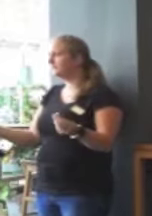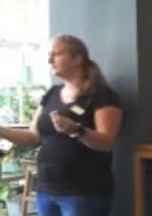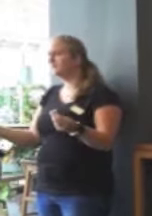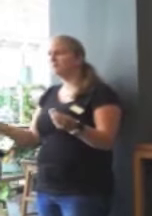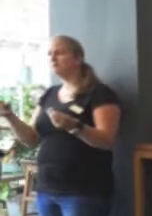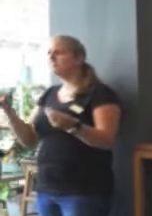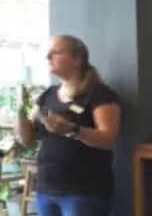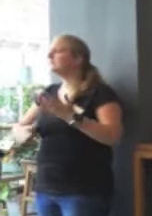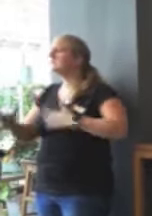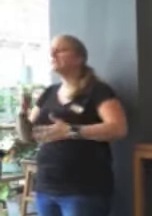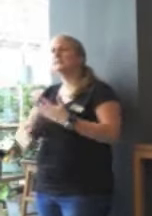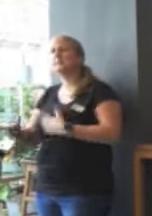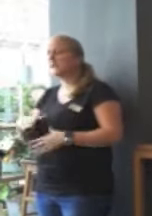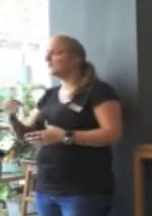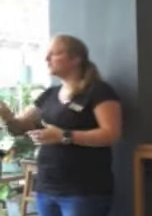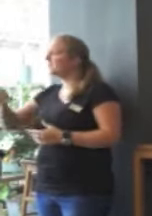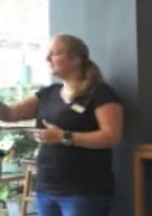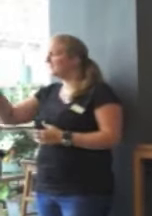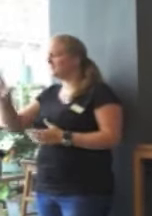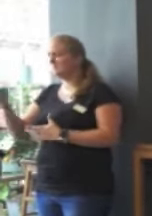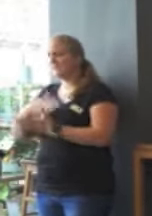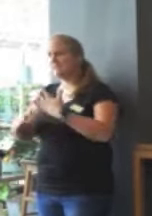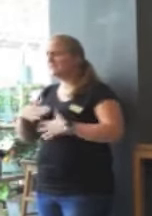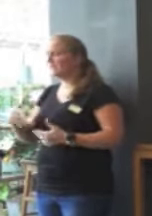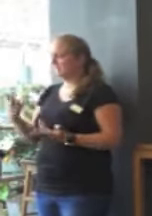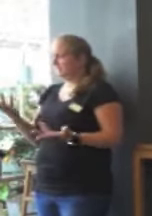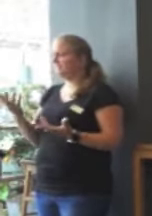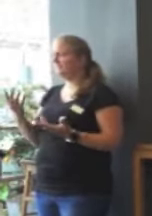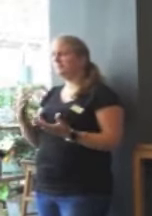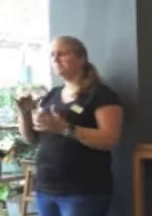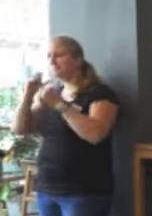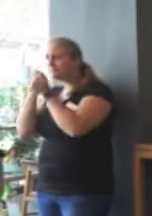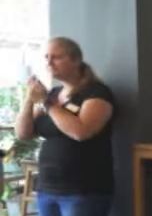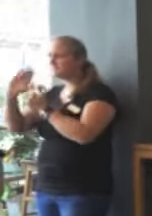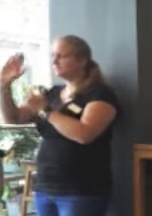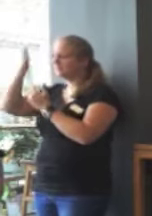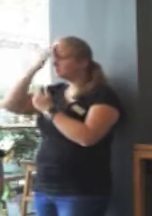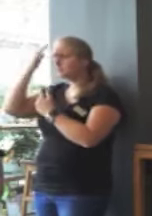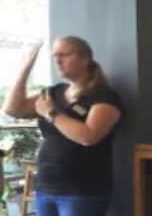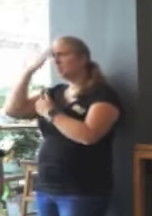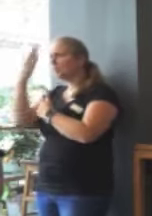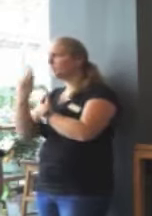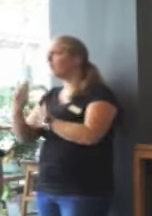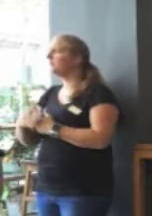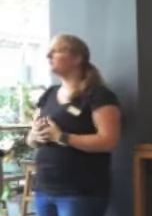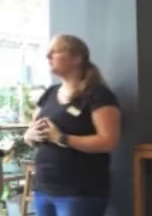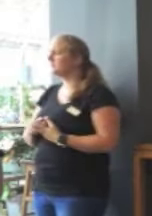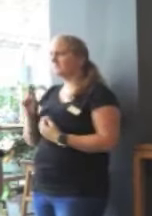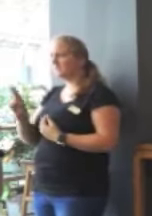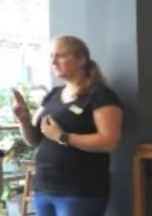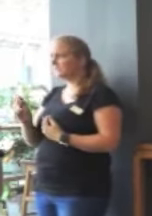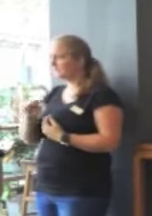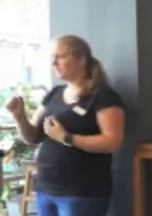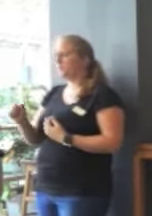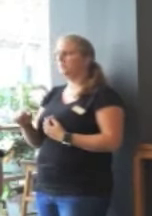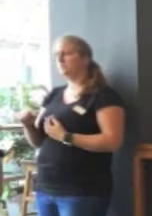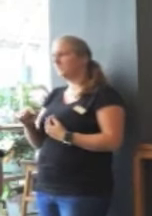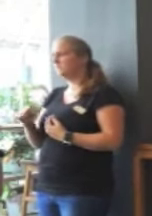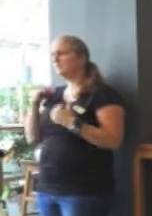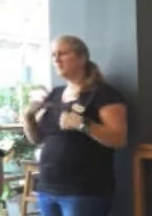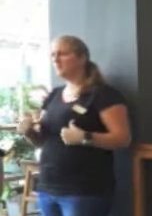stort intresse bland cheferna att ta tillvara det här. Och det var ibland så illa så att chefen